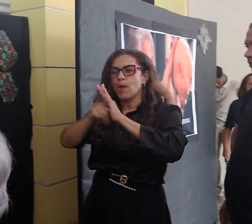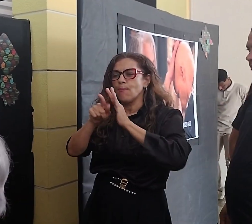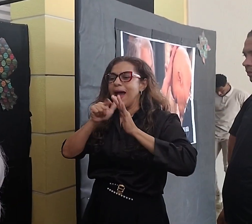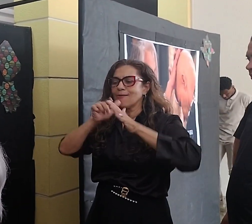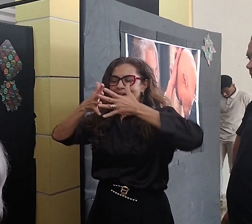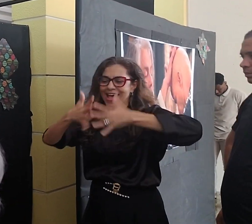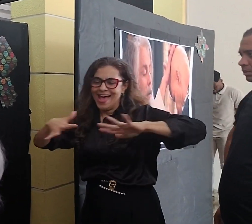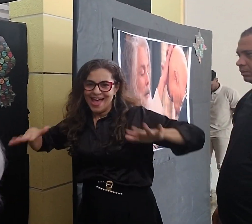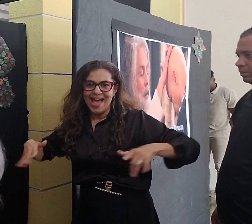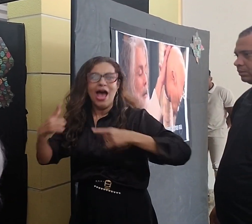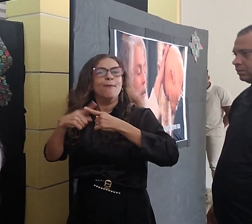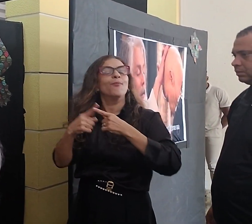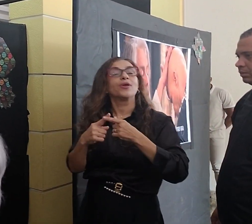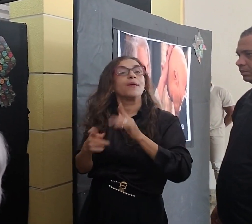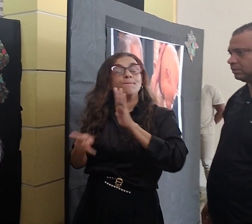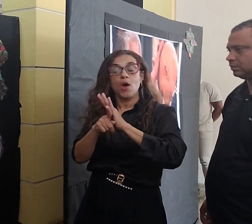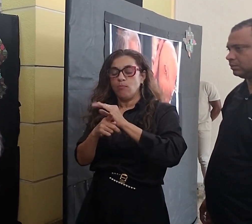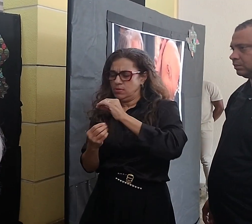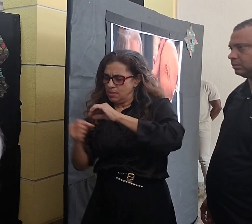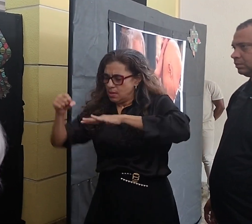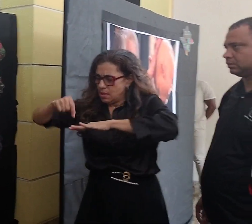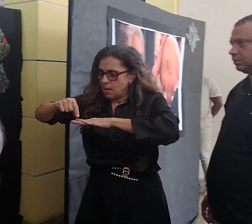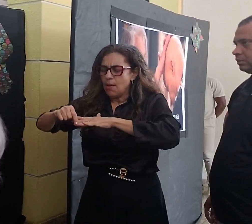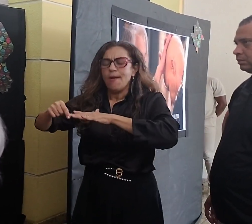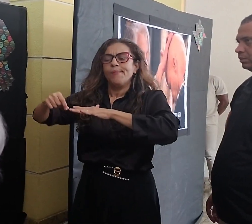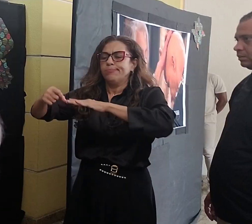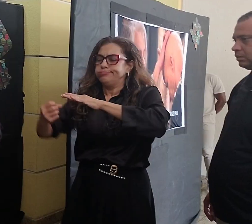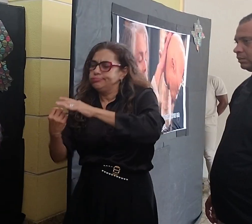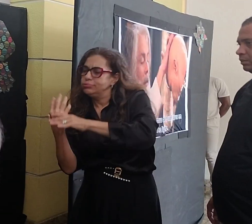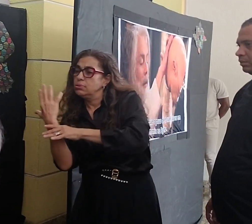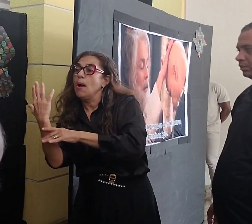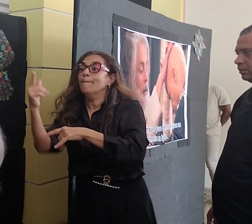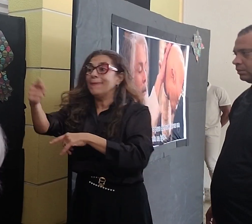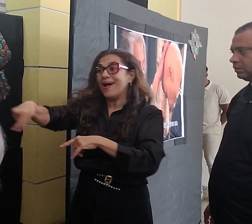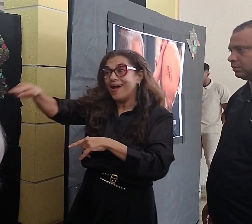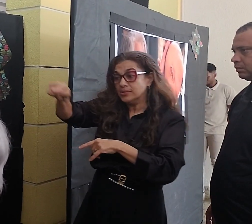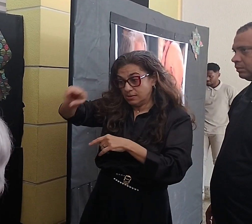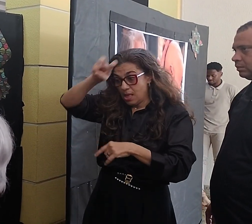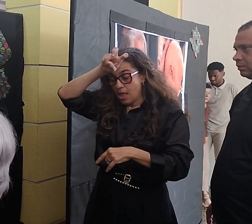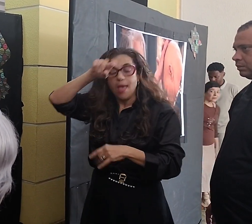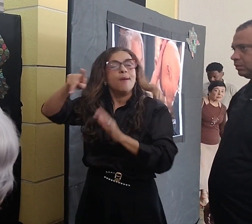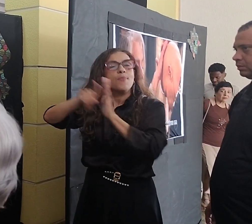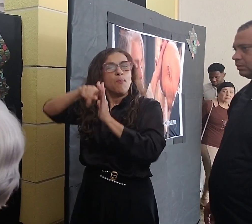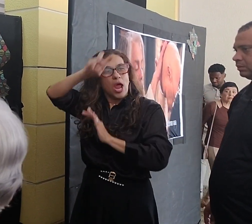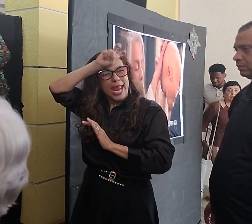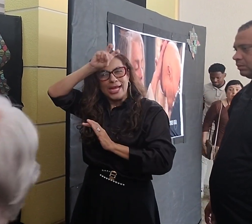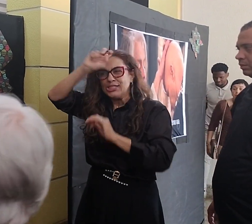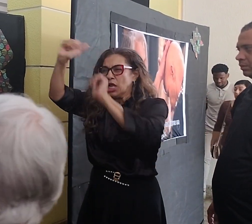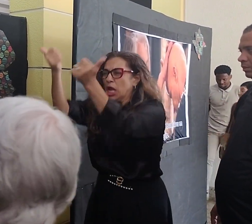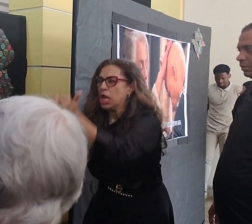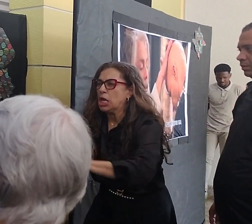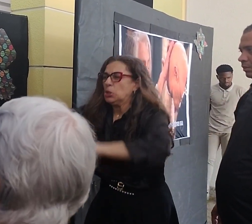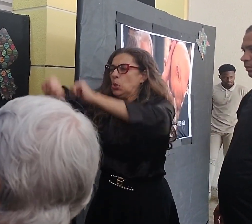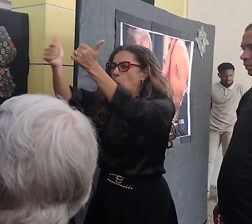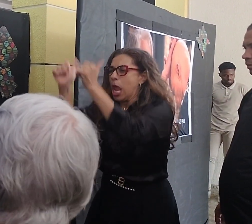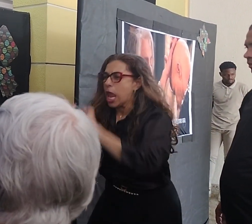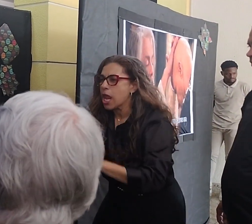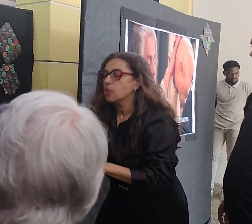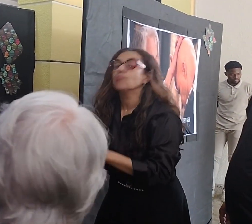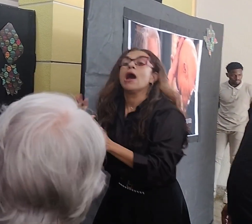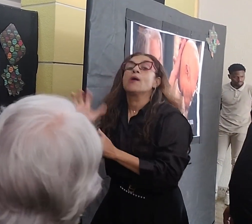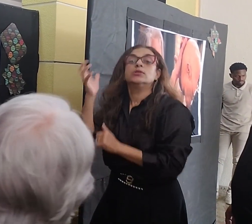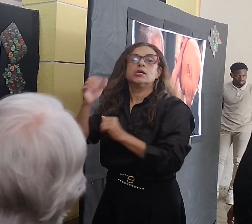por oferecer oferendas às outras onde acontece a